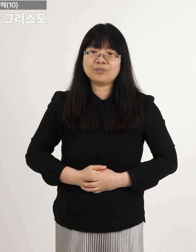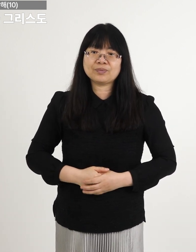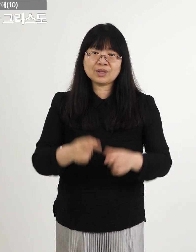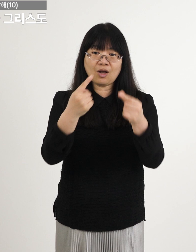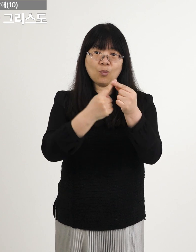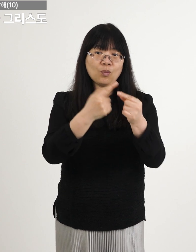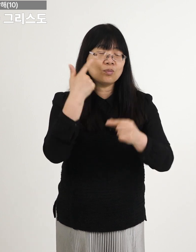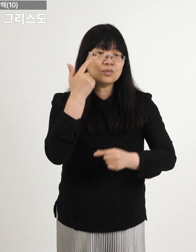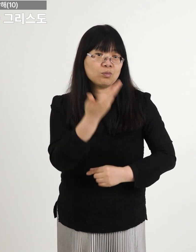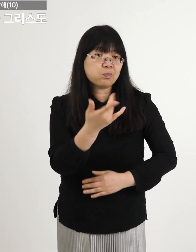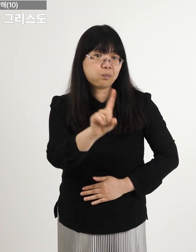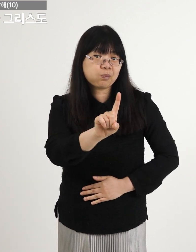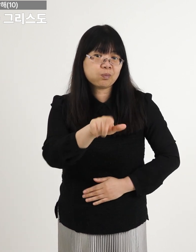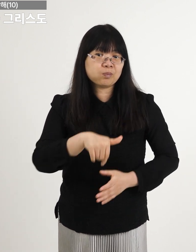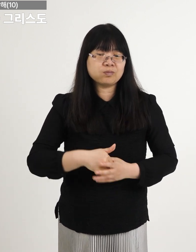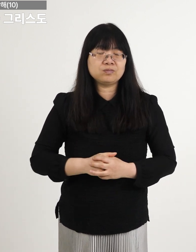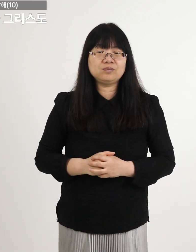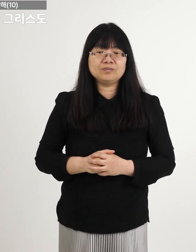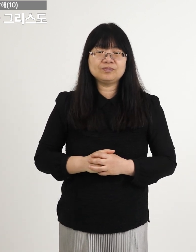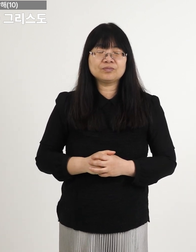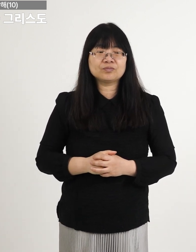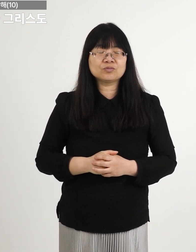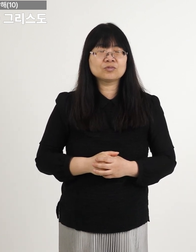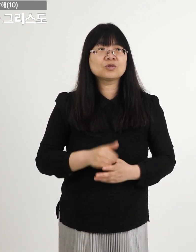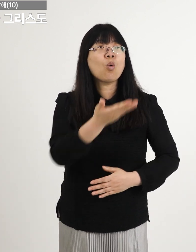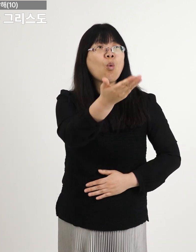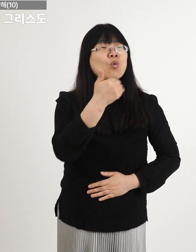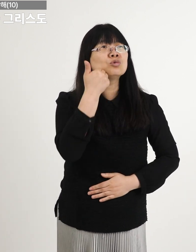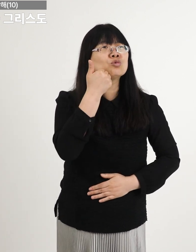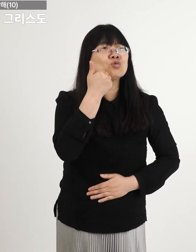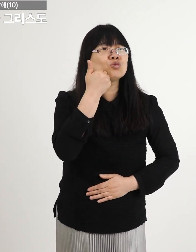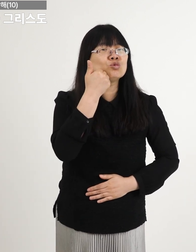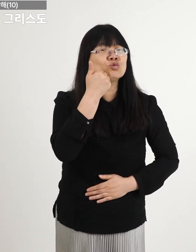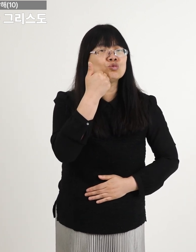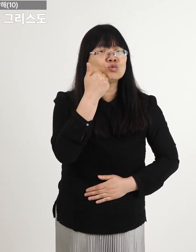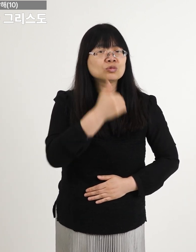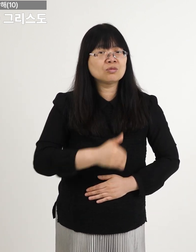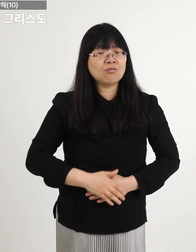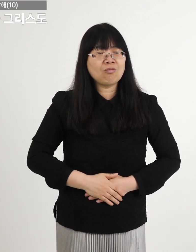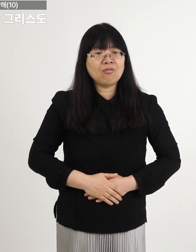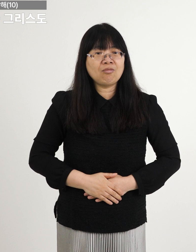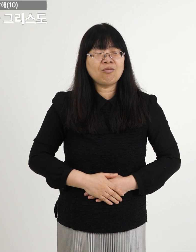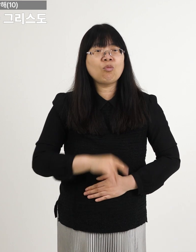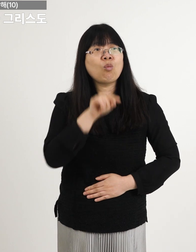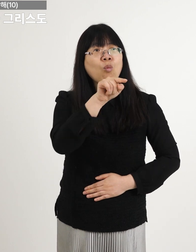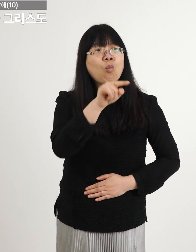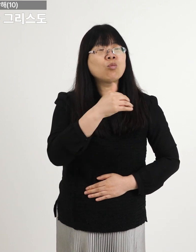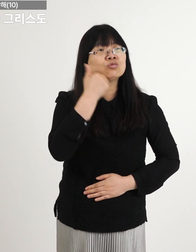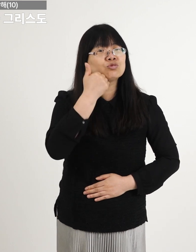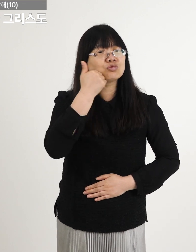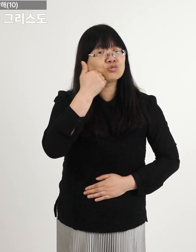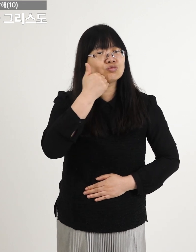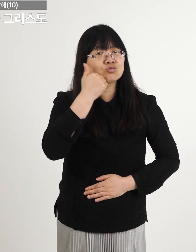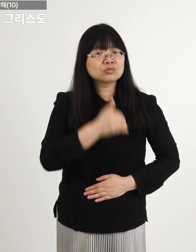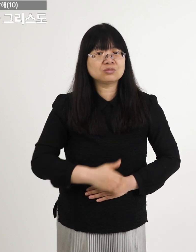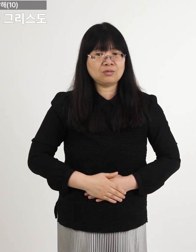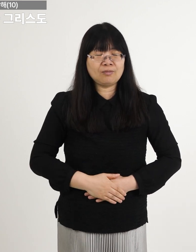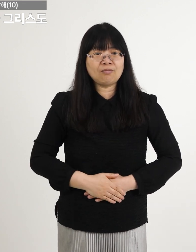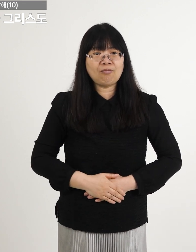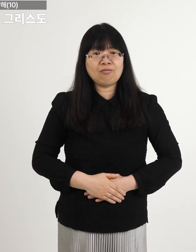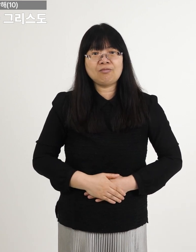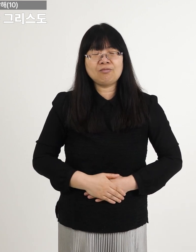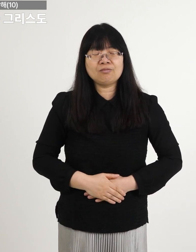첫 번째 질문이 뭐죠? 당신은 누구십니까? 에? 당신은 누구십니까?